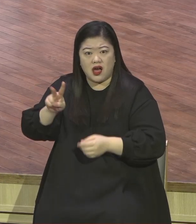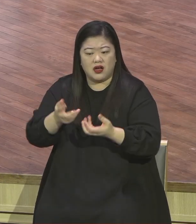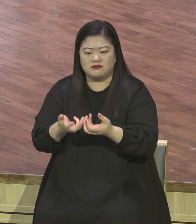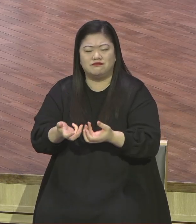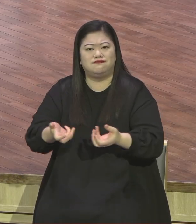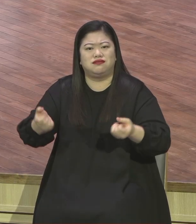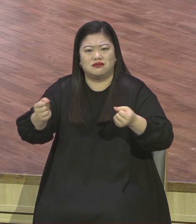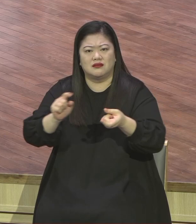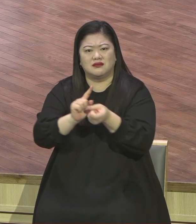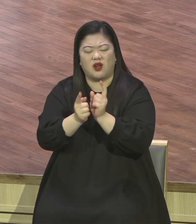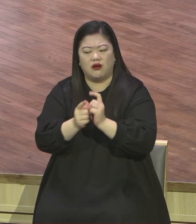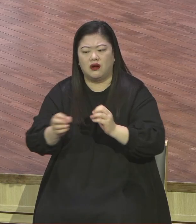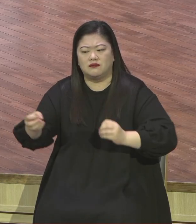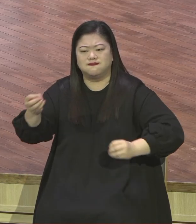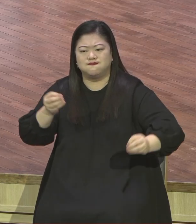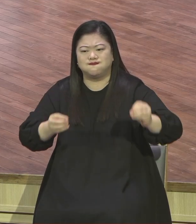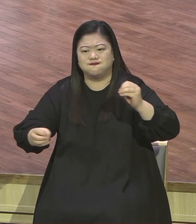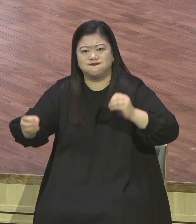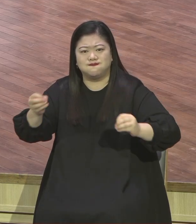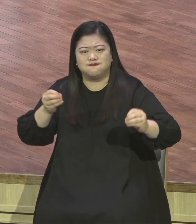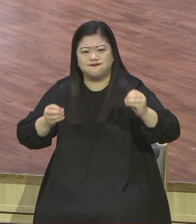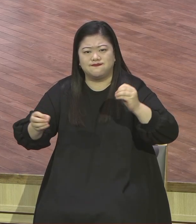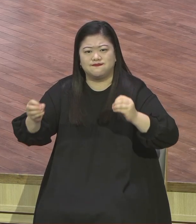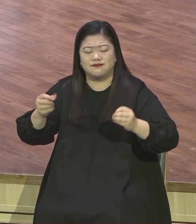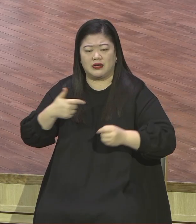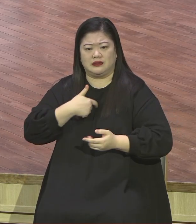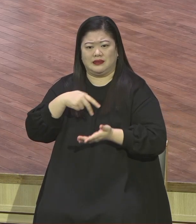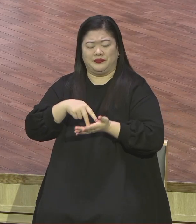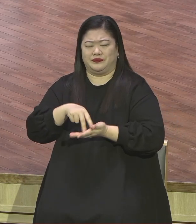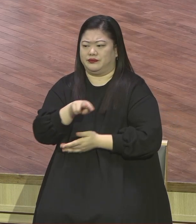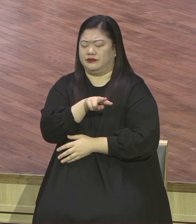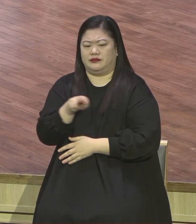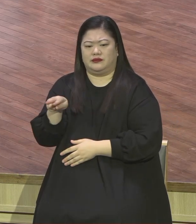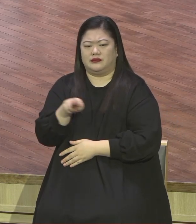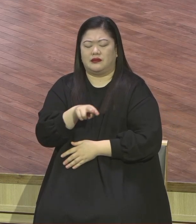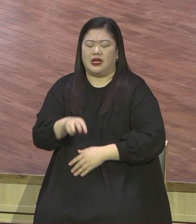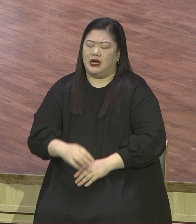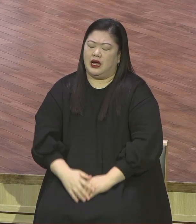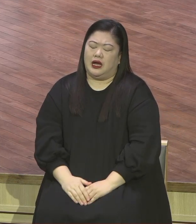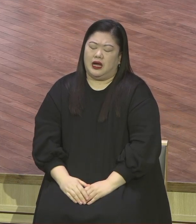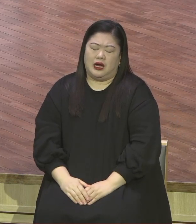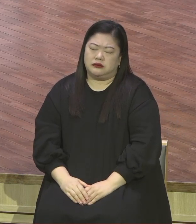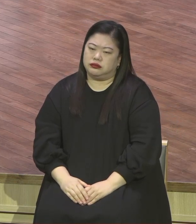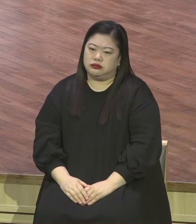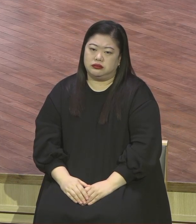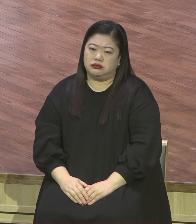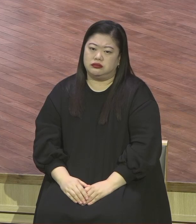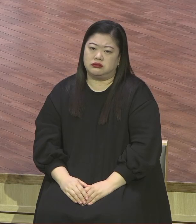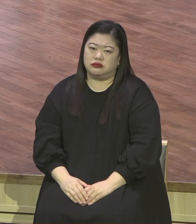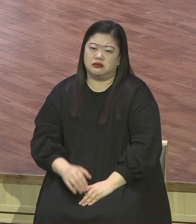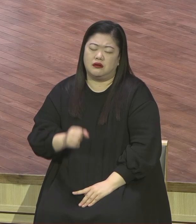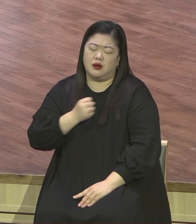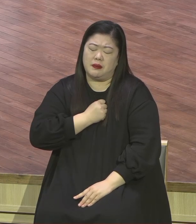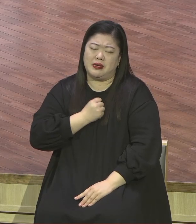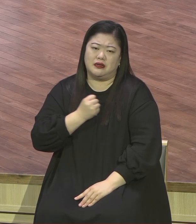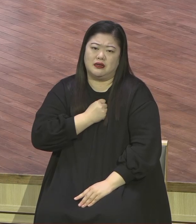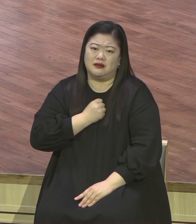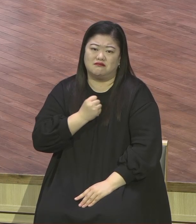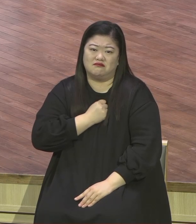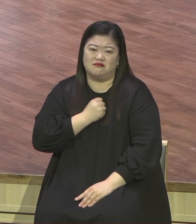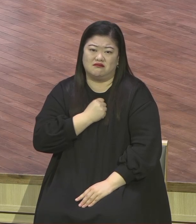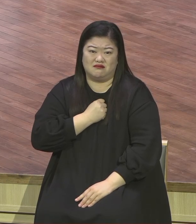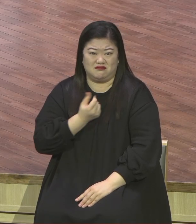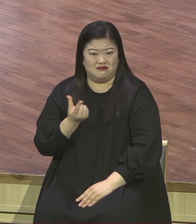서로 대립만 하고 싸우는 모습이 너무 국민의 한 사람으로서 안타깝다라는